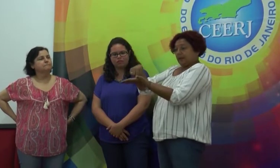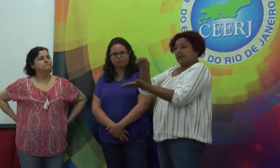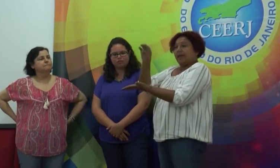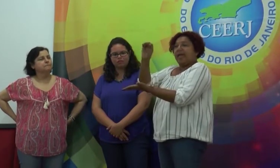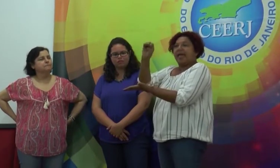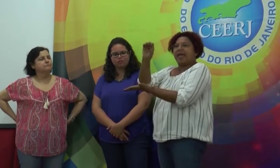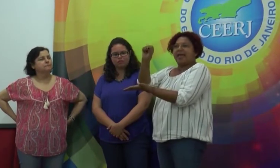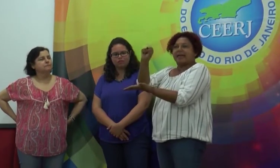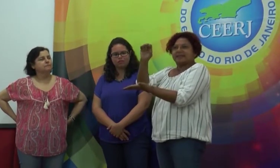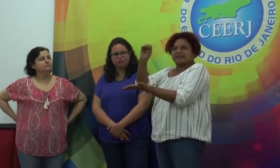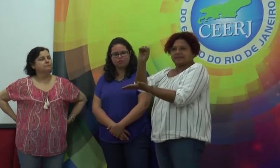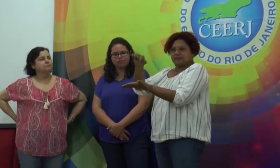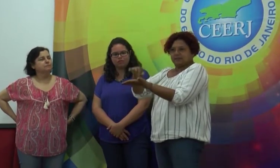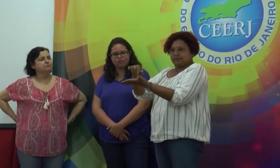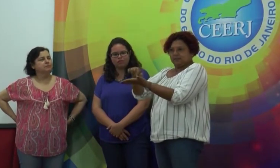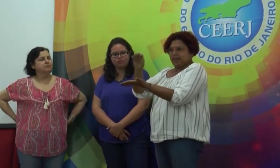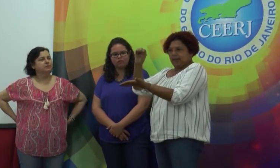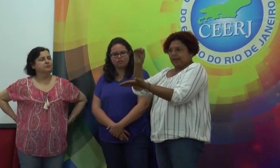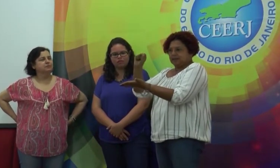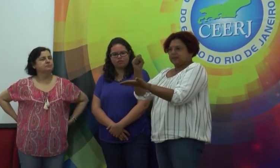duas coisinhas.